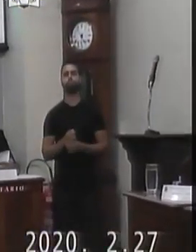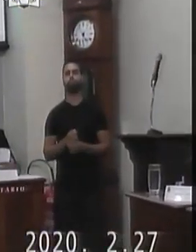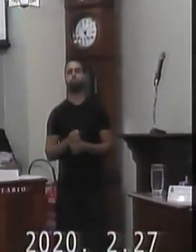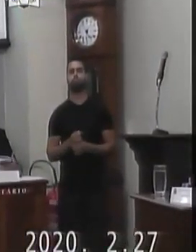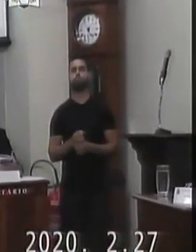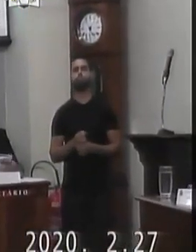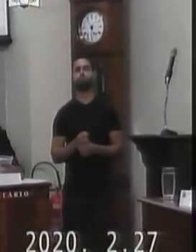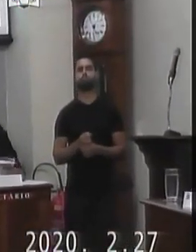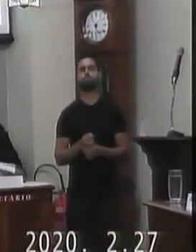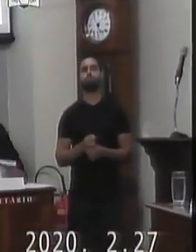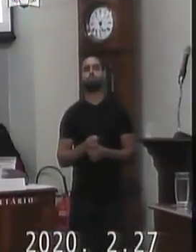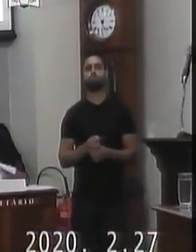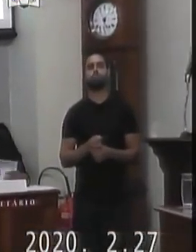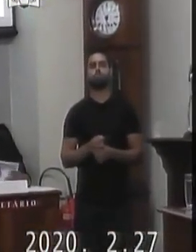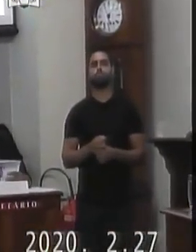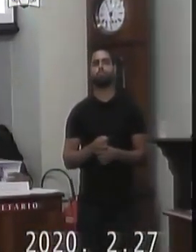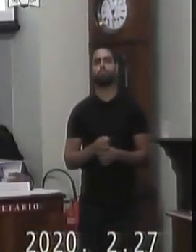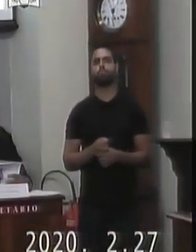se oponha,